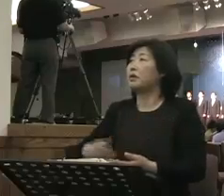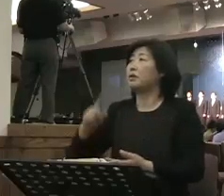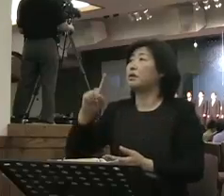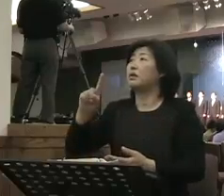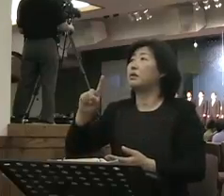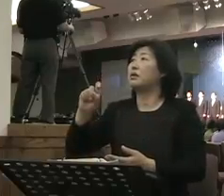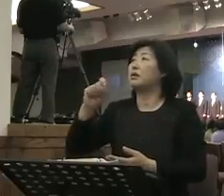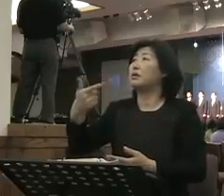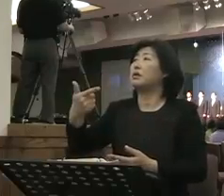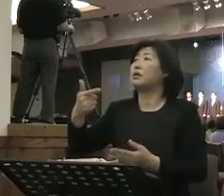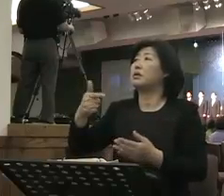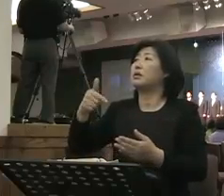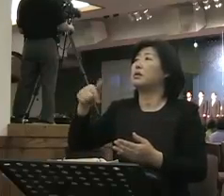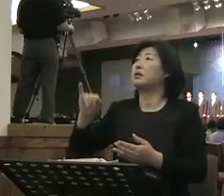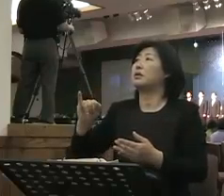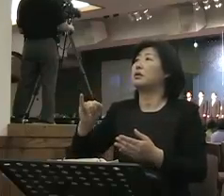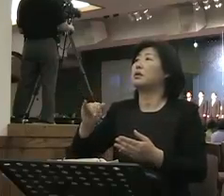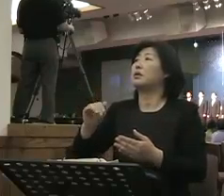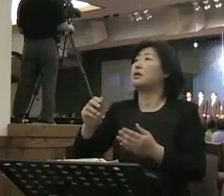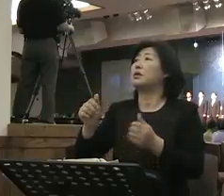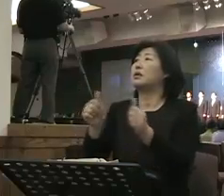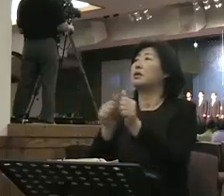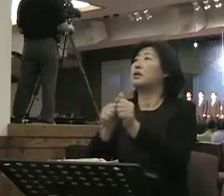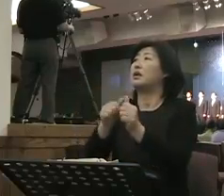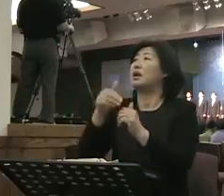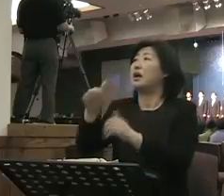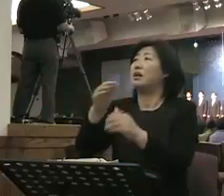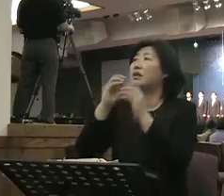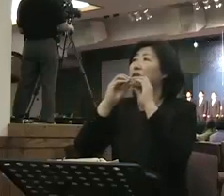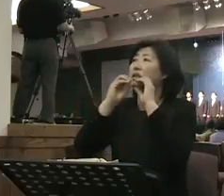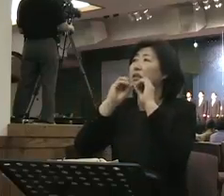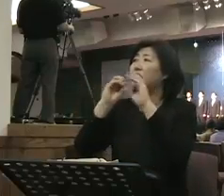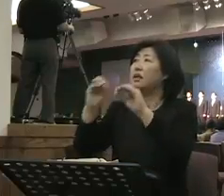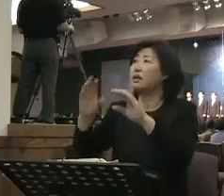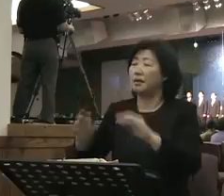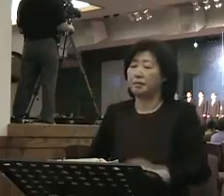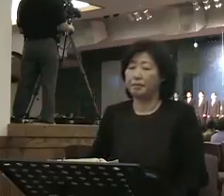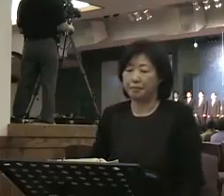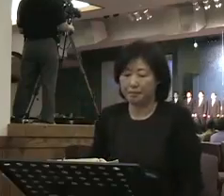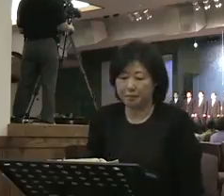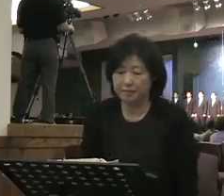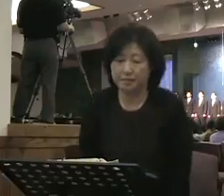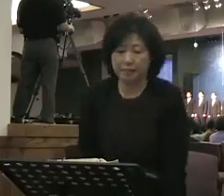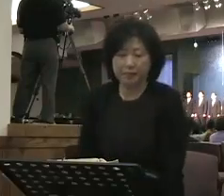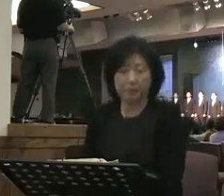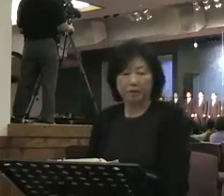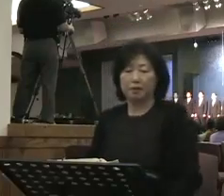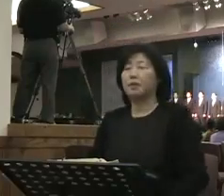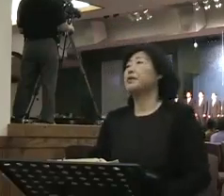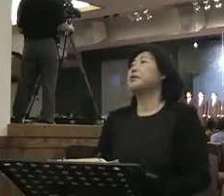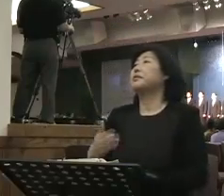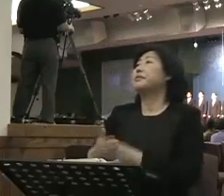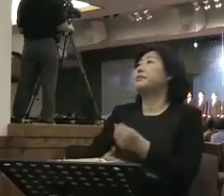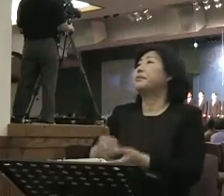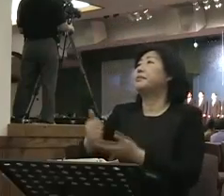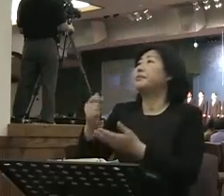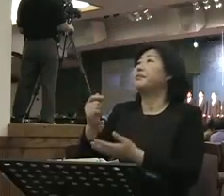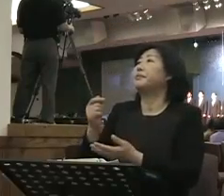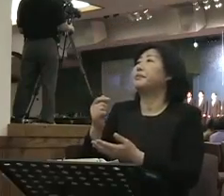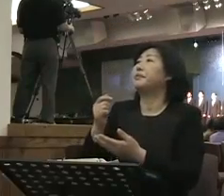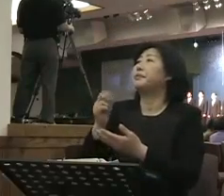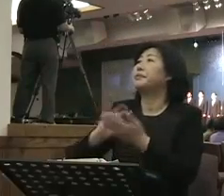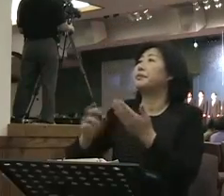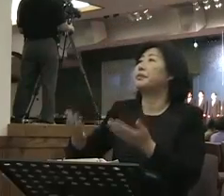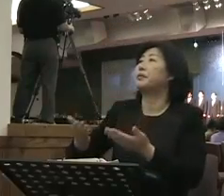6반 형제님들이 가서 전하라 라는 제목으로 하나님께 찬양을 올려드리겠습니다.